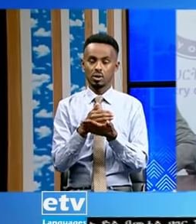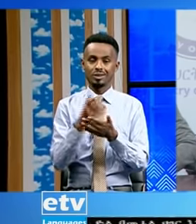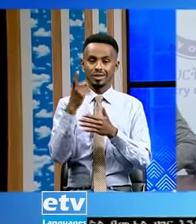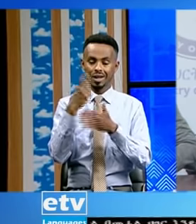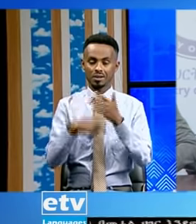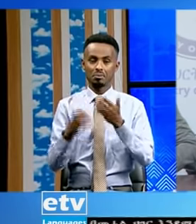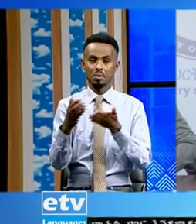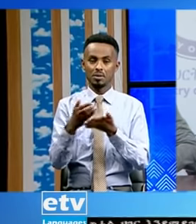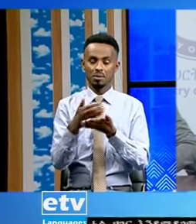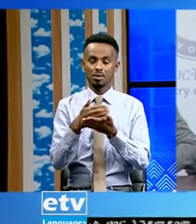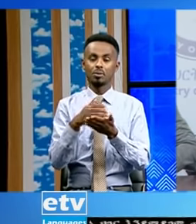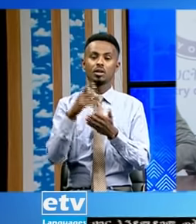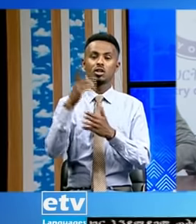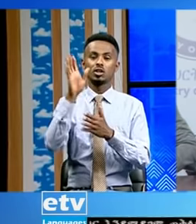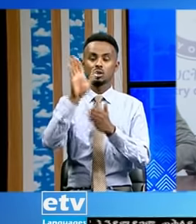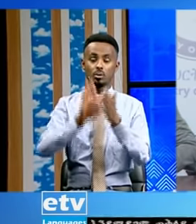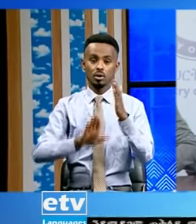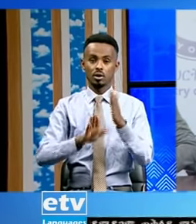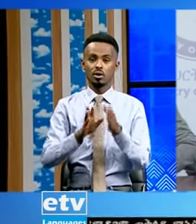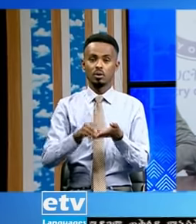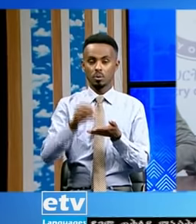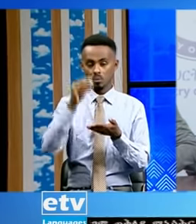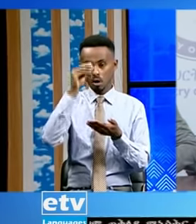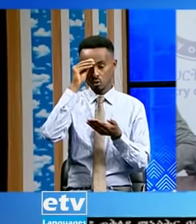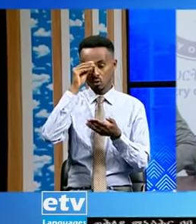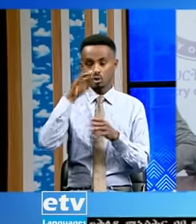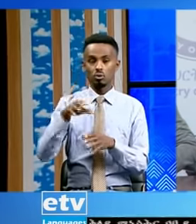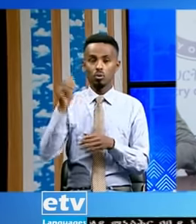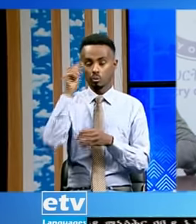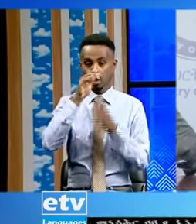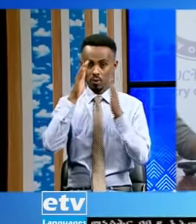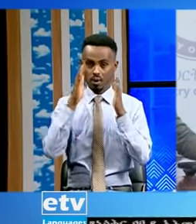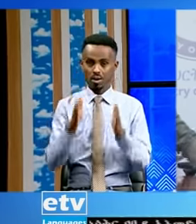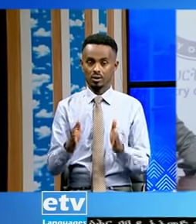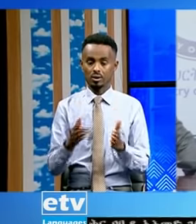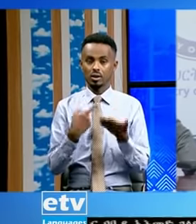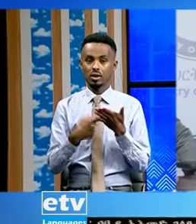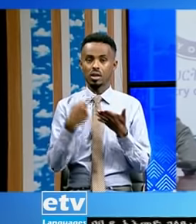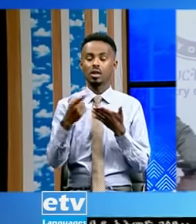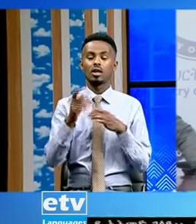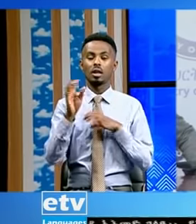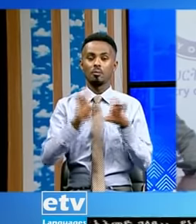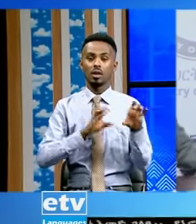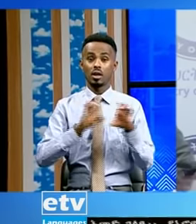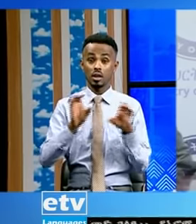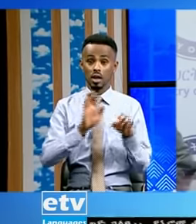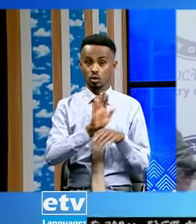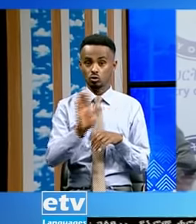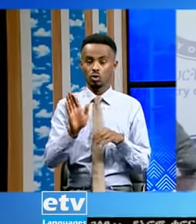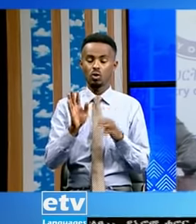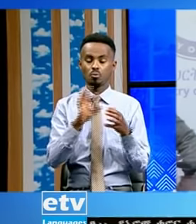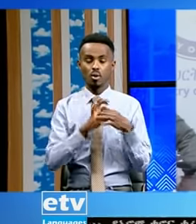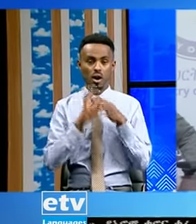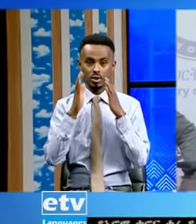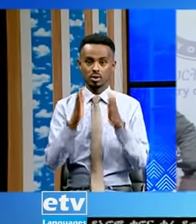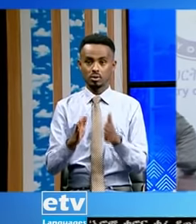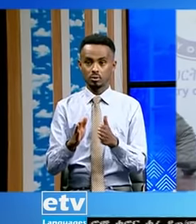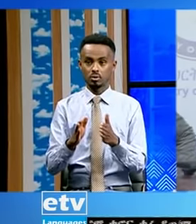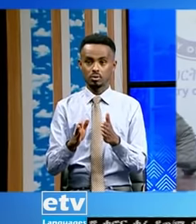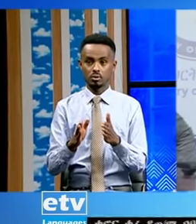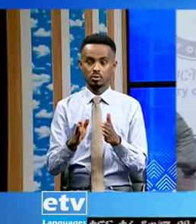ታክስ በሚሰበሰብ ግብር የሚማሩ ኢትዮጵያውያን ይሄን ለሚያረግላቸው ማህበረሰብ